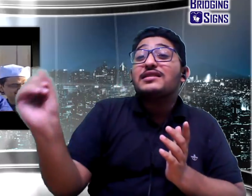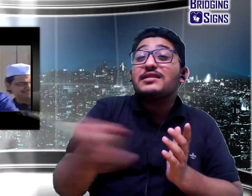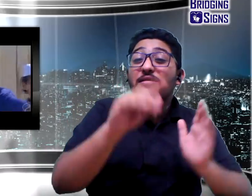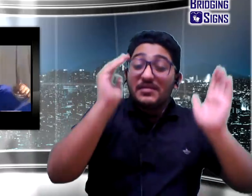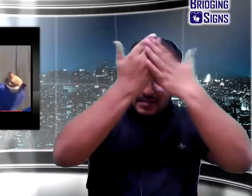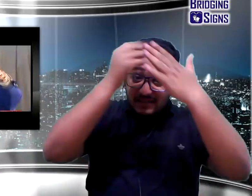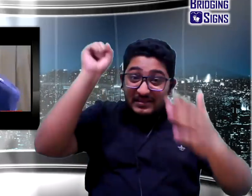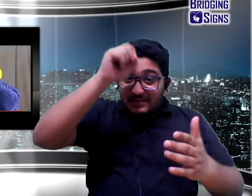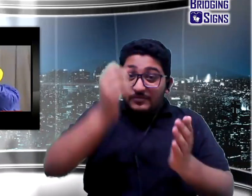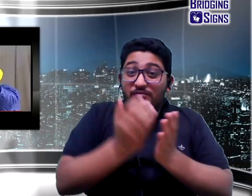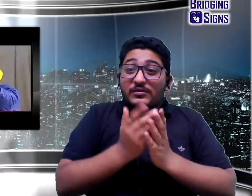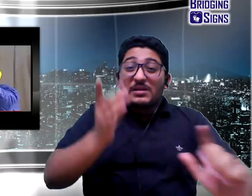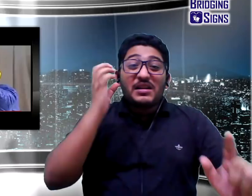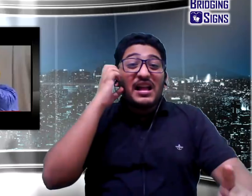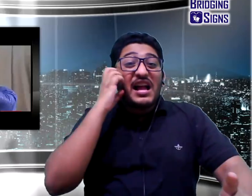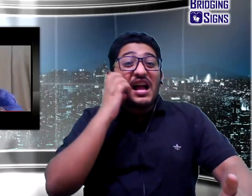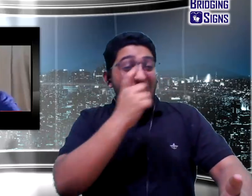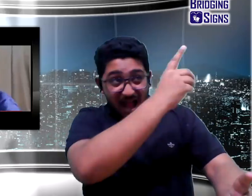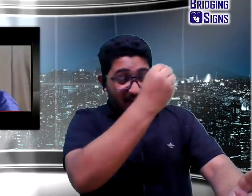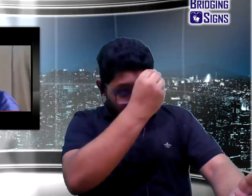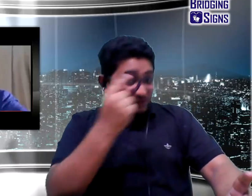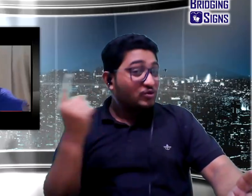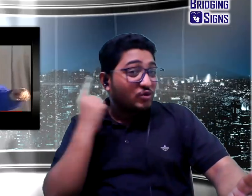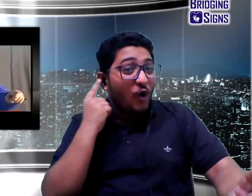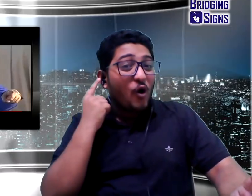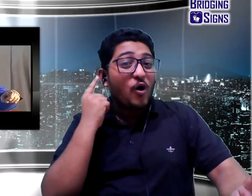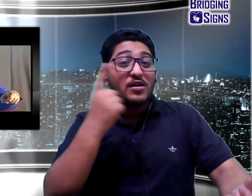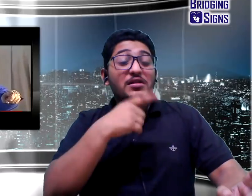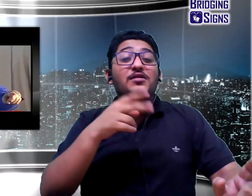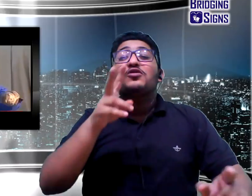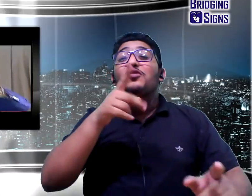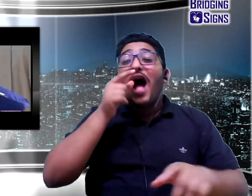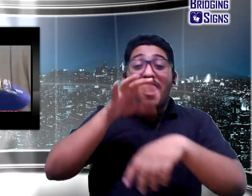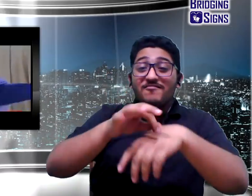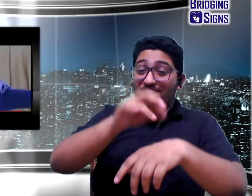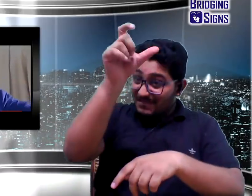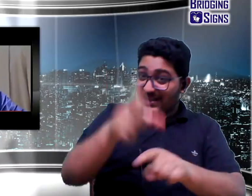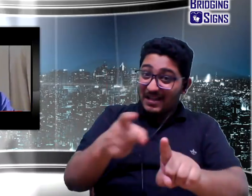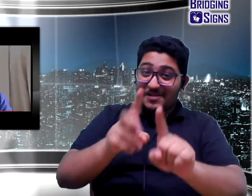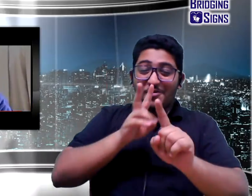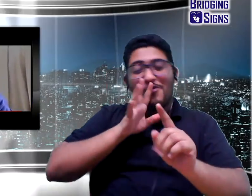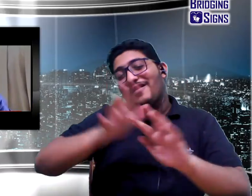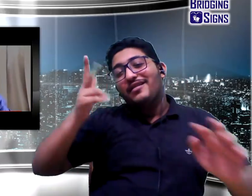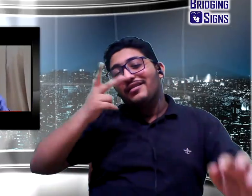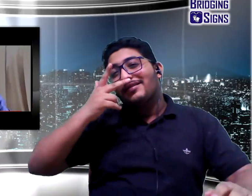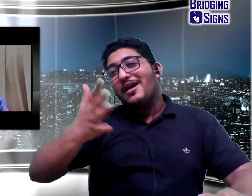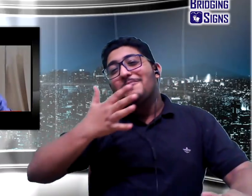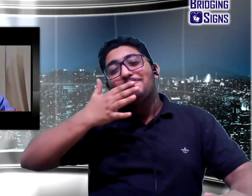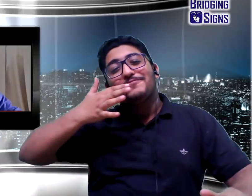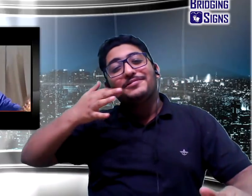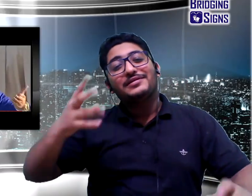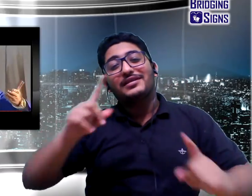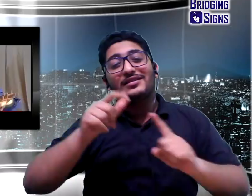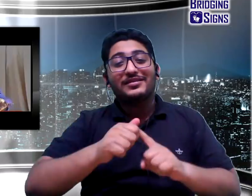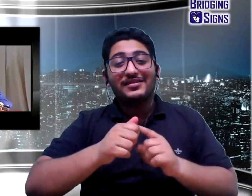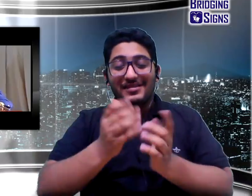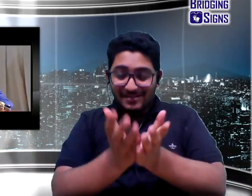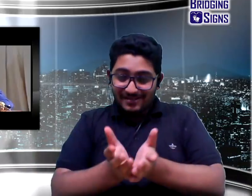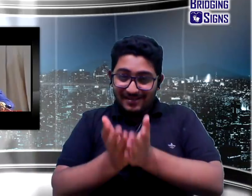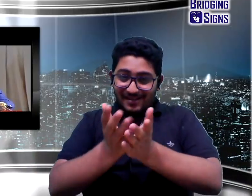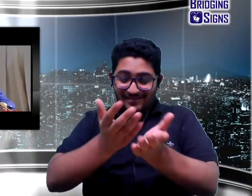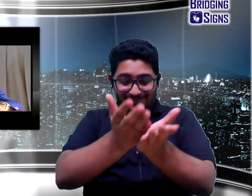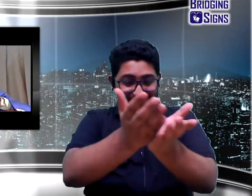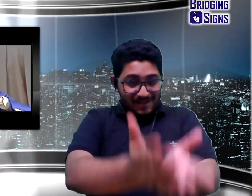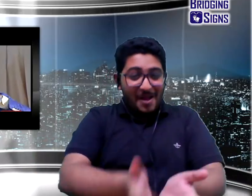है आपकी हस्ती का, मोदी साहब तेरी भी दुआ है आपकी हस्ती का, कुछ ऐसा नजारा हो जाए, कश्ती भी